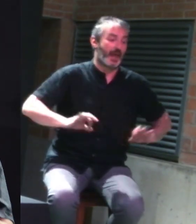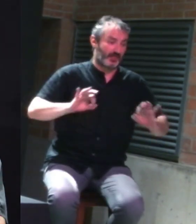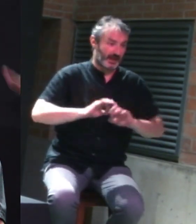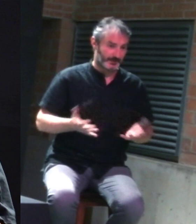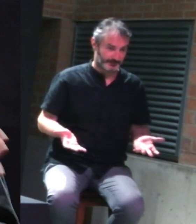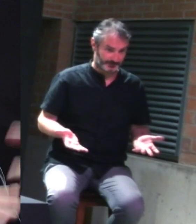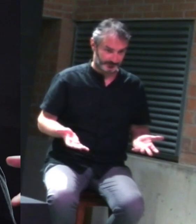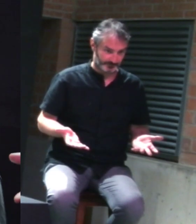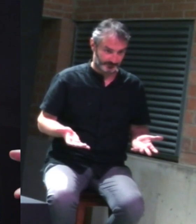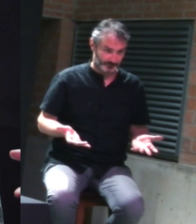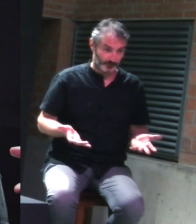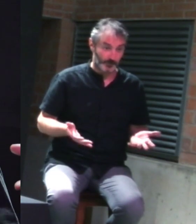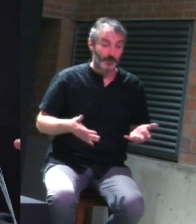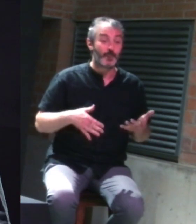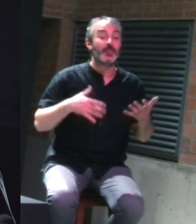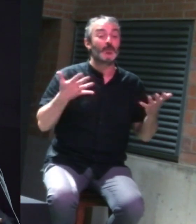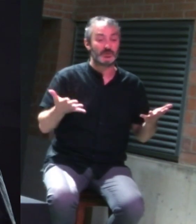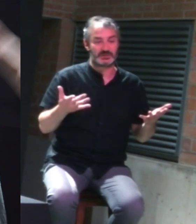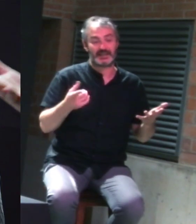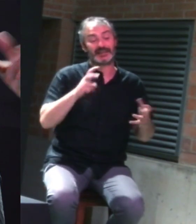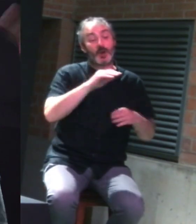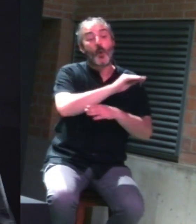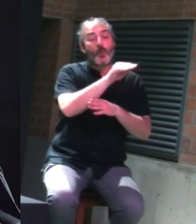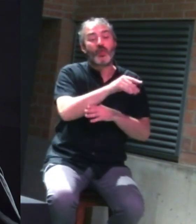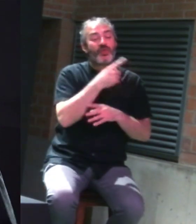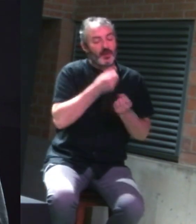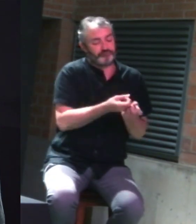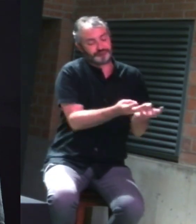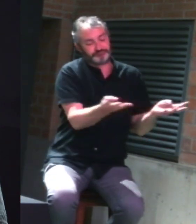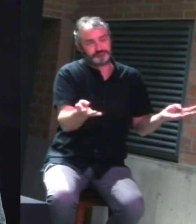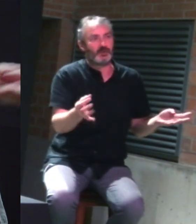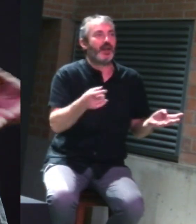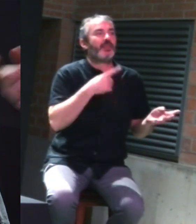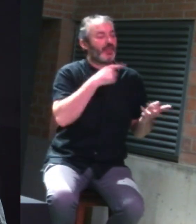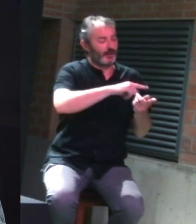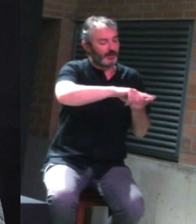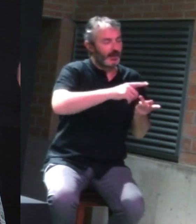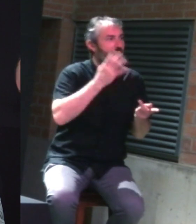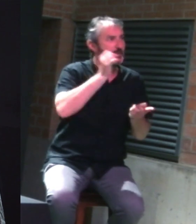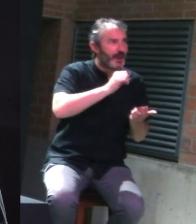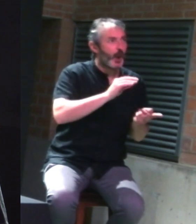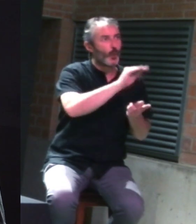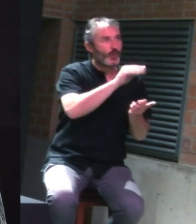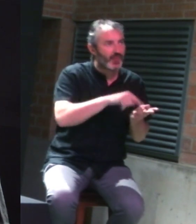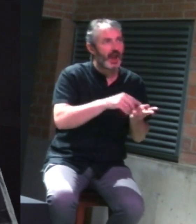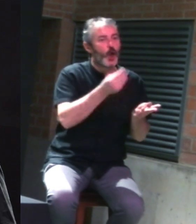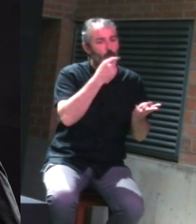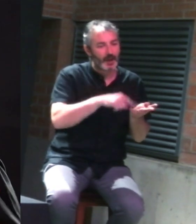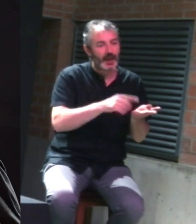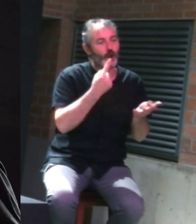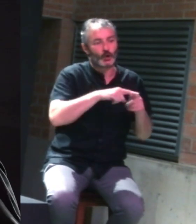Este amplio campo de los cuidados, de las tareas domésticas, etc., como era